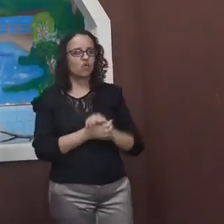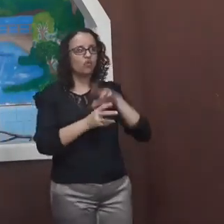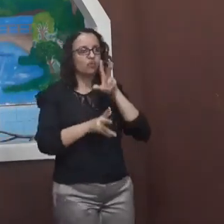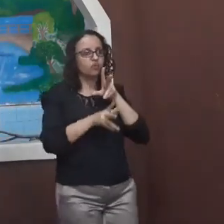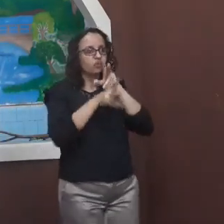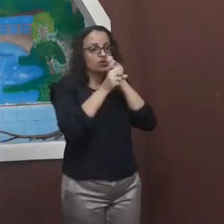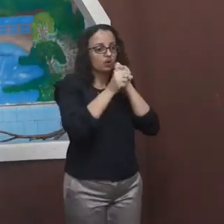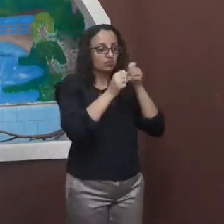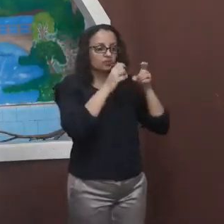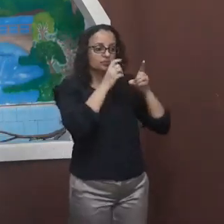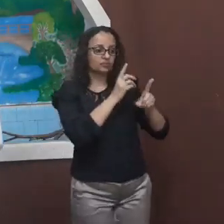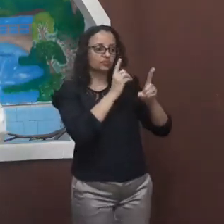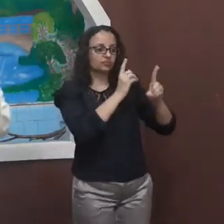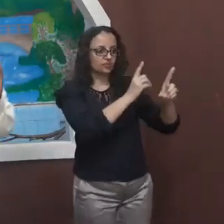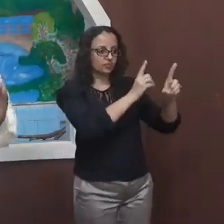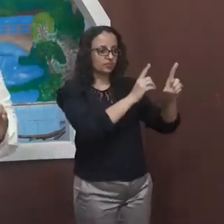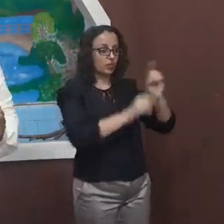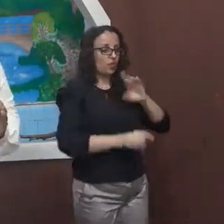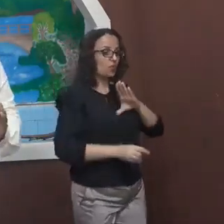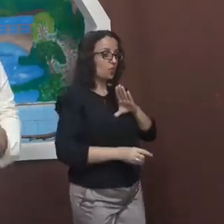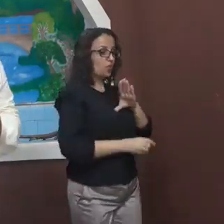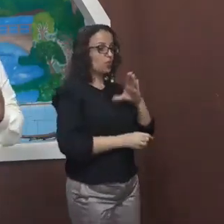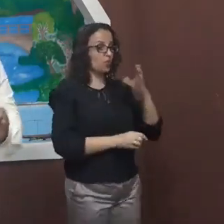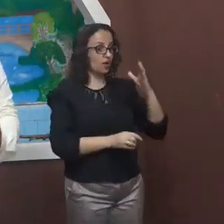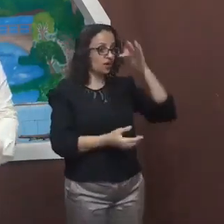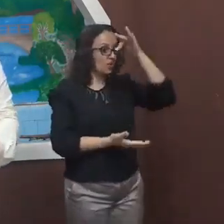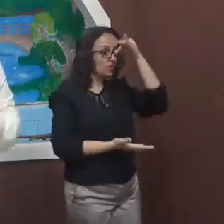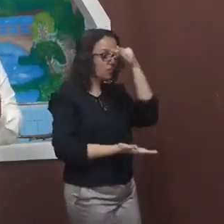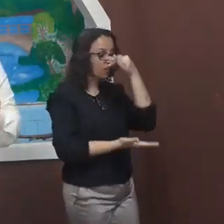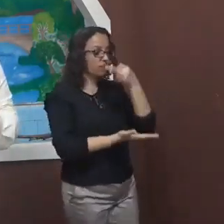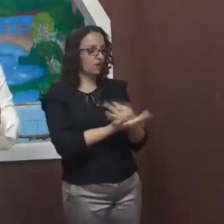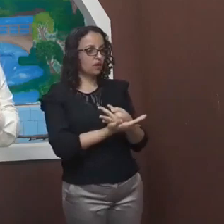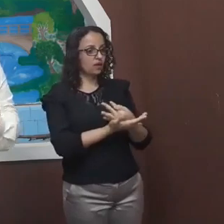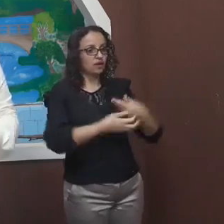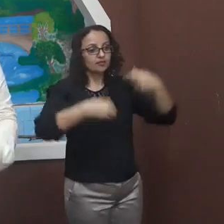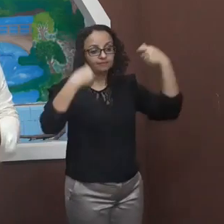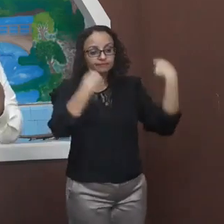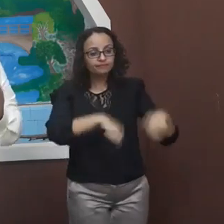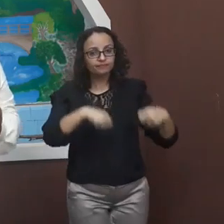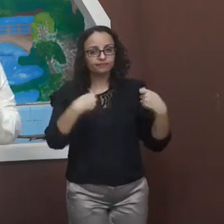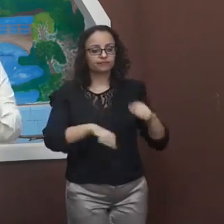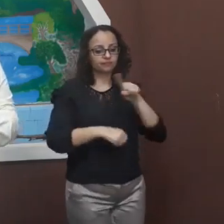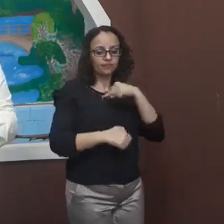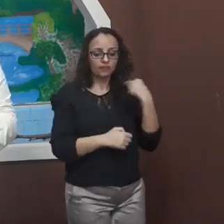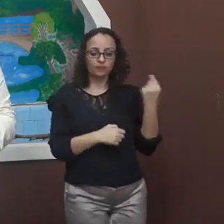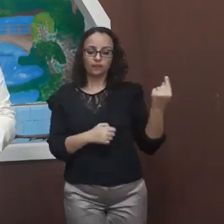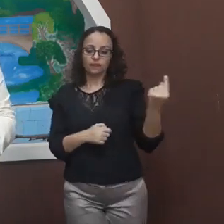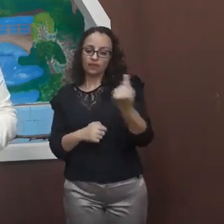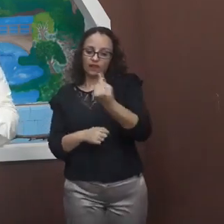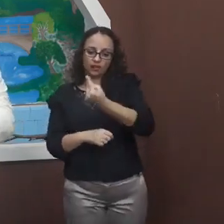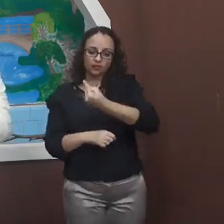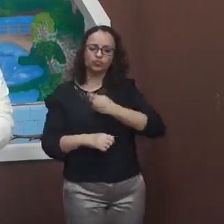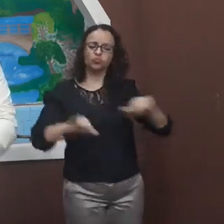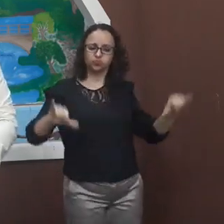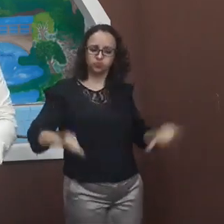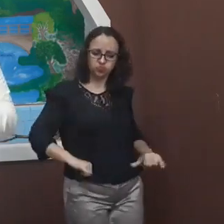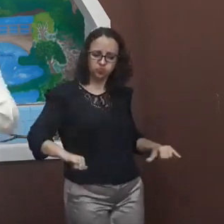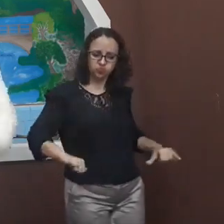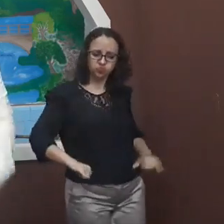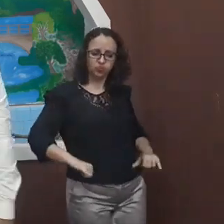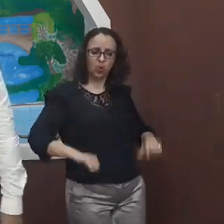Fortalecendo os discípulos, encorajando a permanecer na fé, dizendo, é necessário que passemos por muitas tribulações para